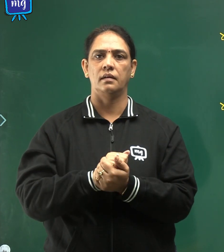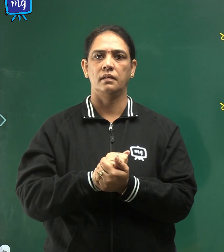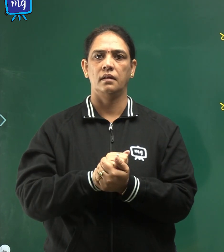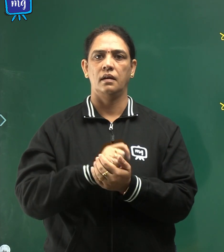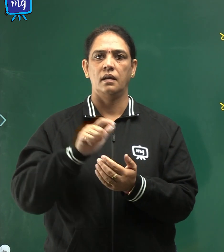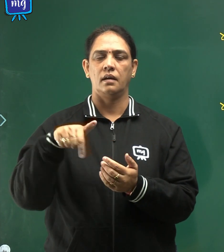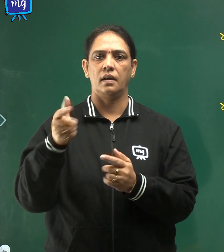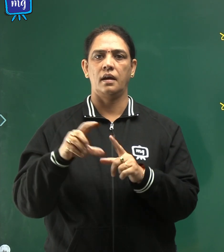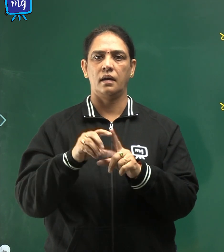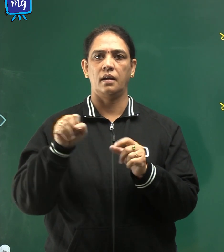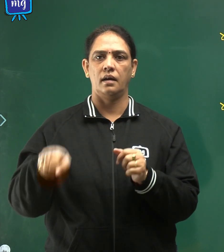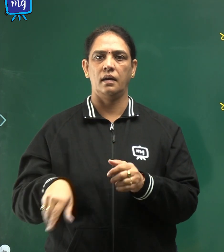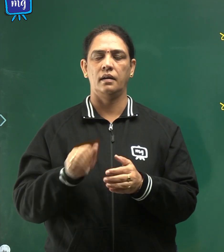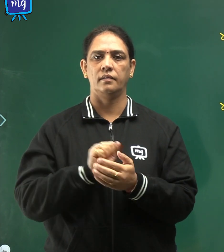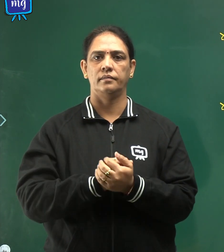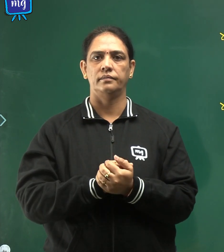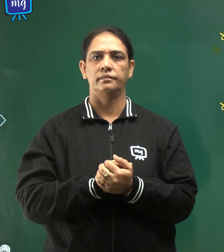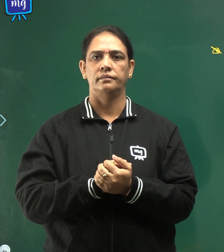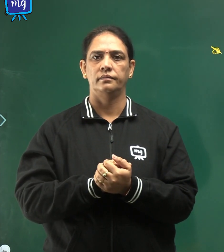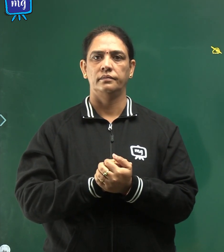किया जाता है।